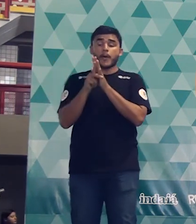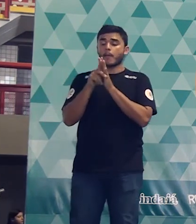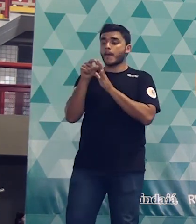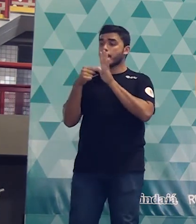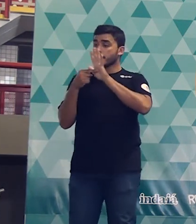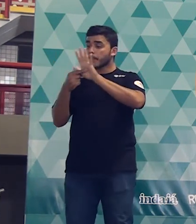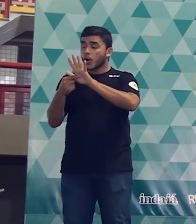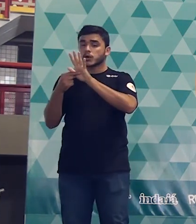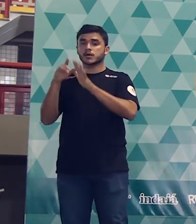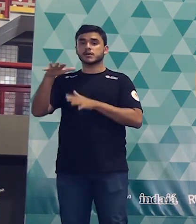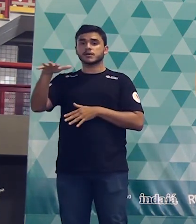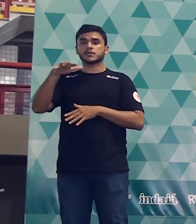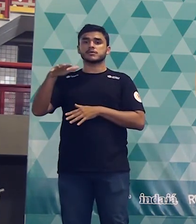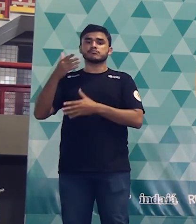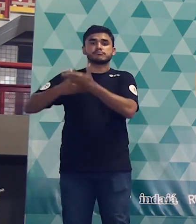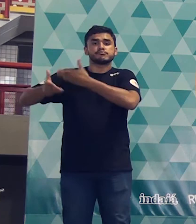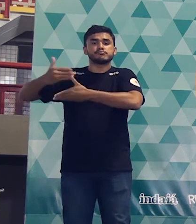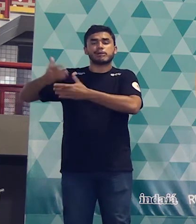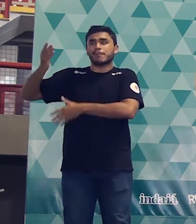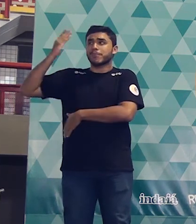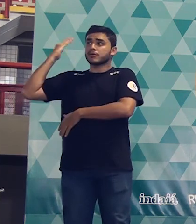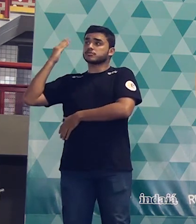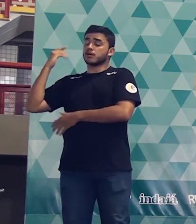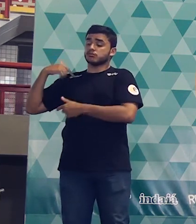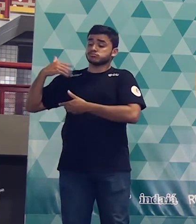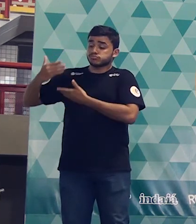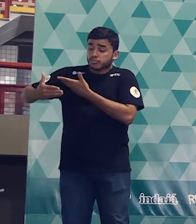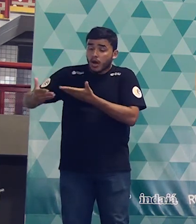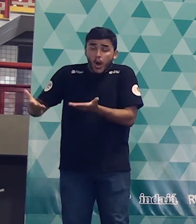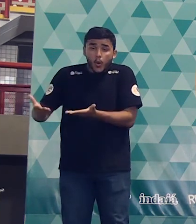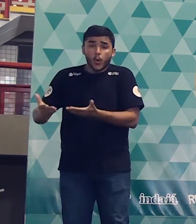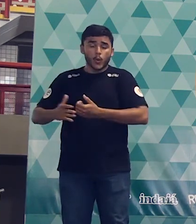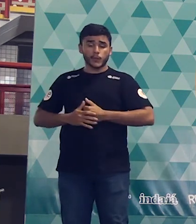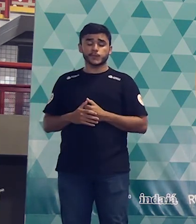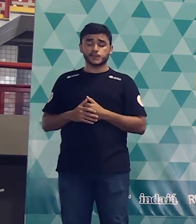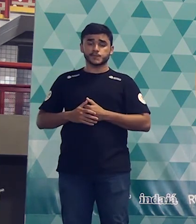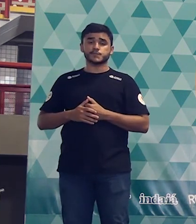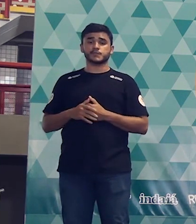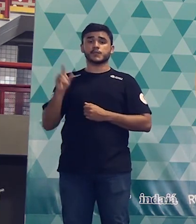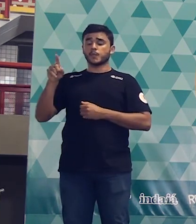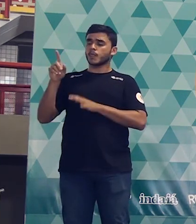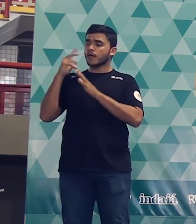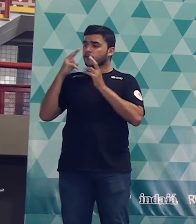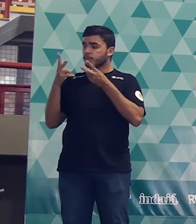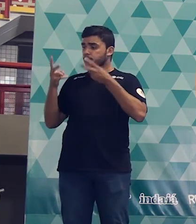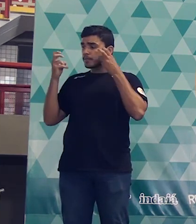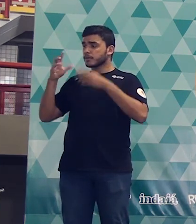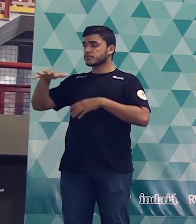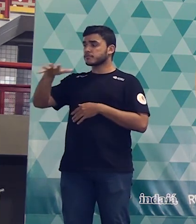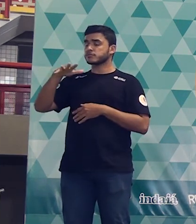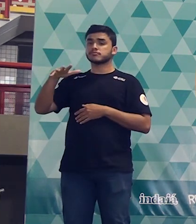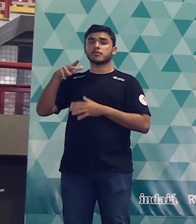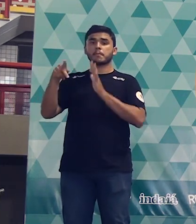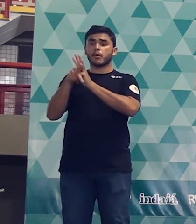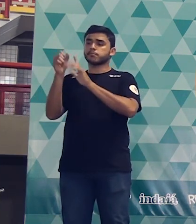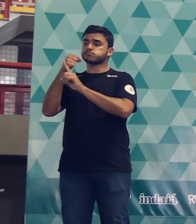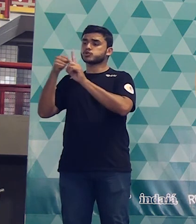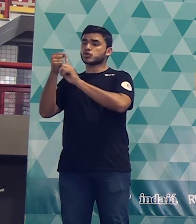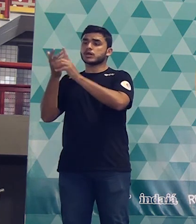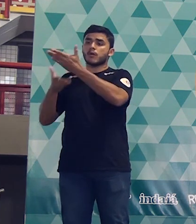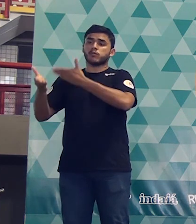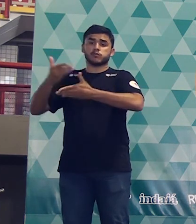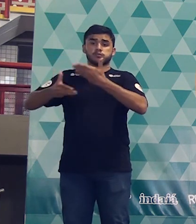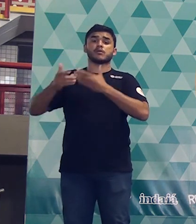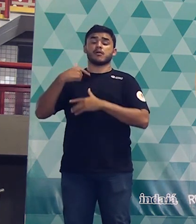representativas de relações sociais do passado e do presente, e por uma estrutura representada por relações sociais que